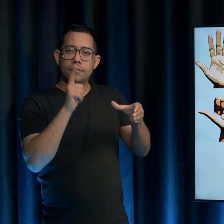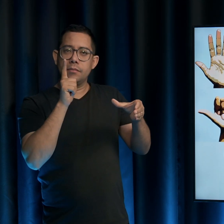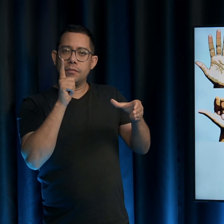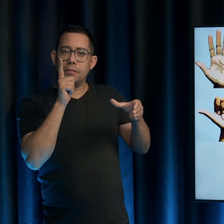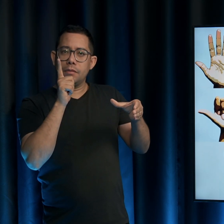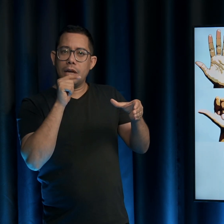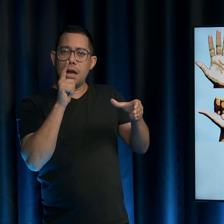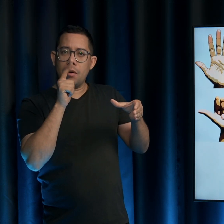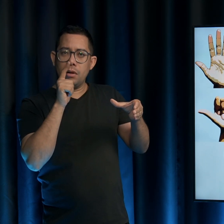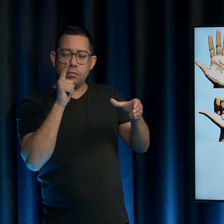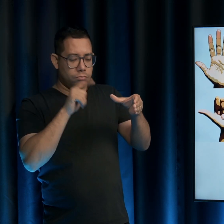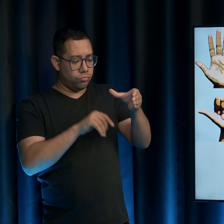água